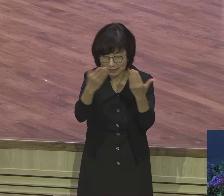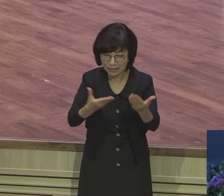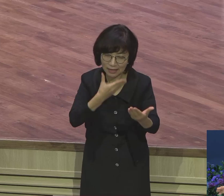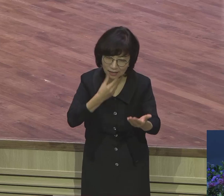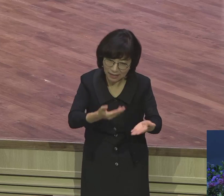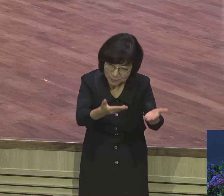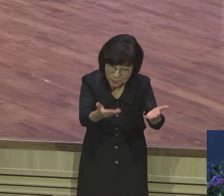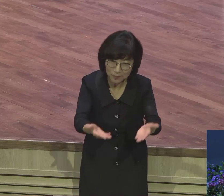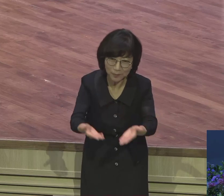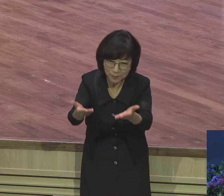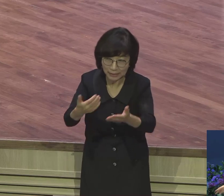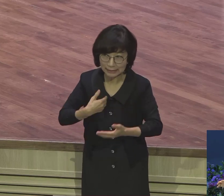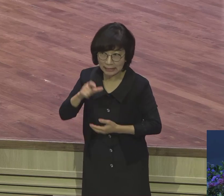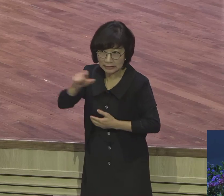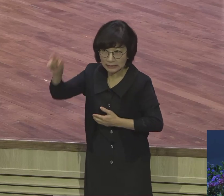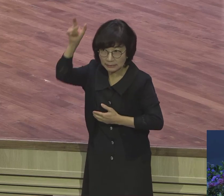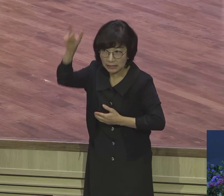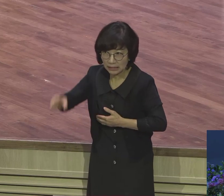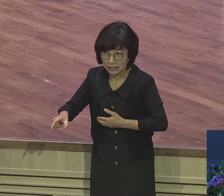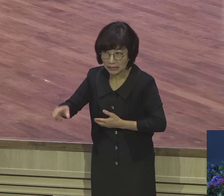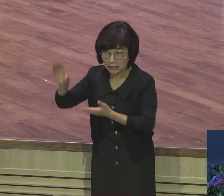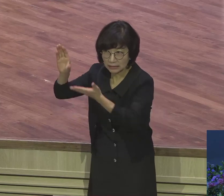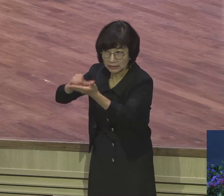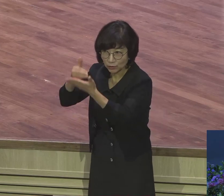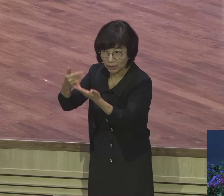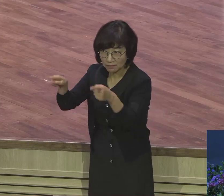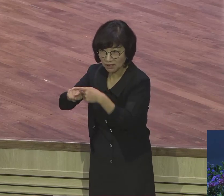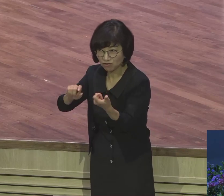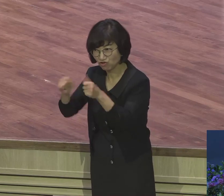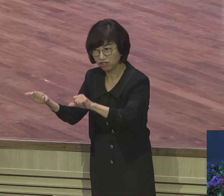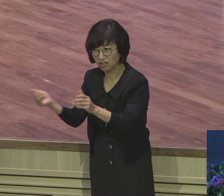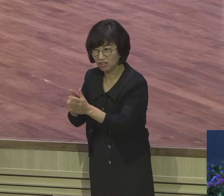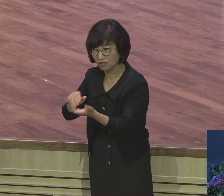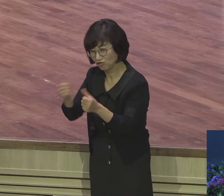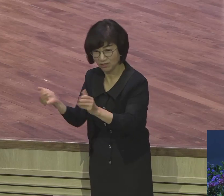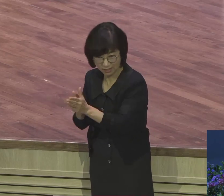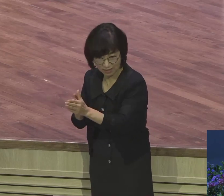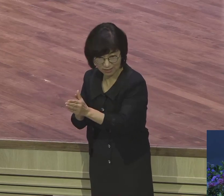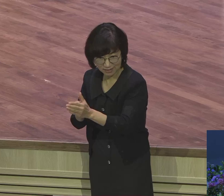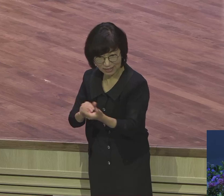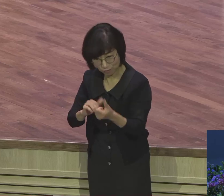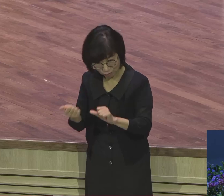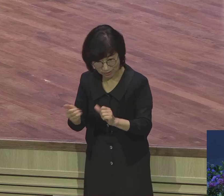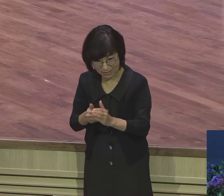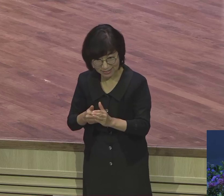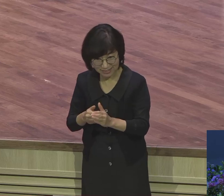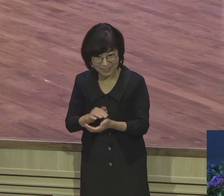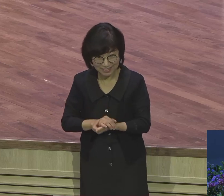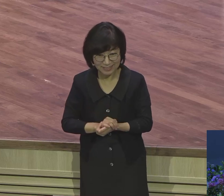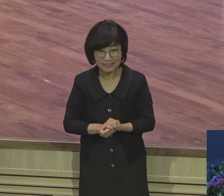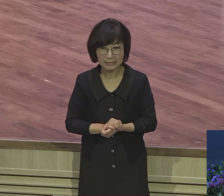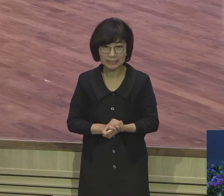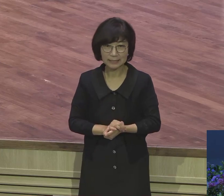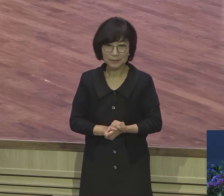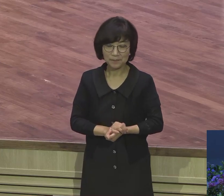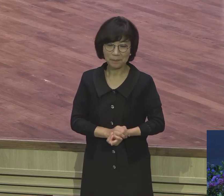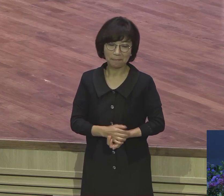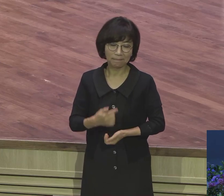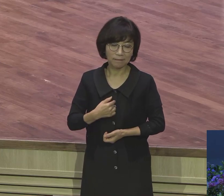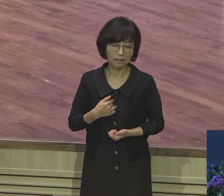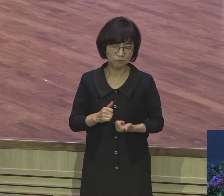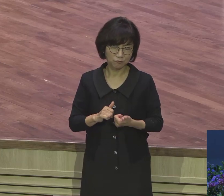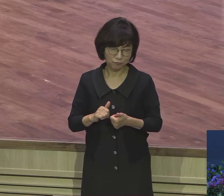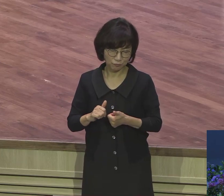예수님 십자가 죽어야 돼요. 죽어야 돼요. 그래야 우리가 구원 받아요. 아시겠어요? 내가 죽어야 돼요.